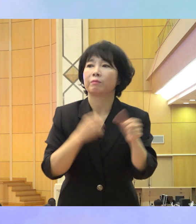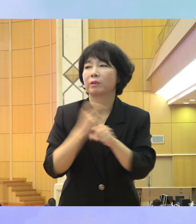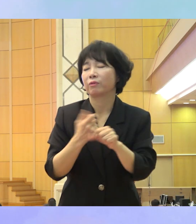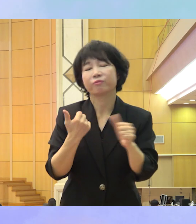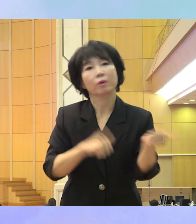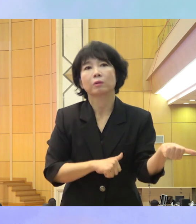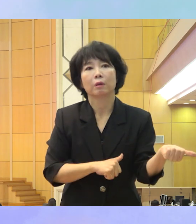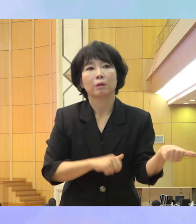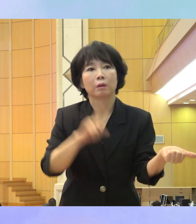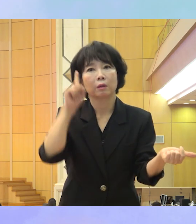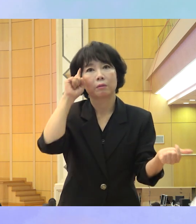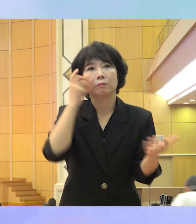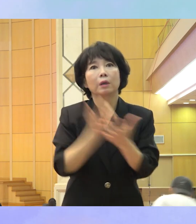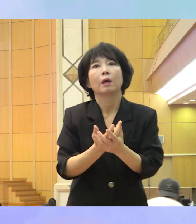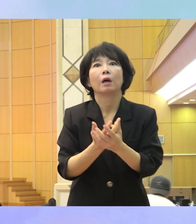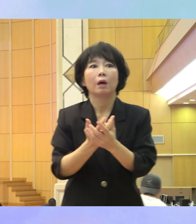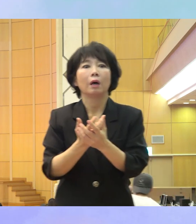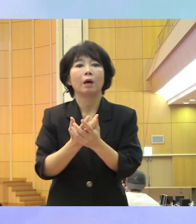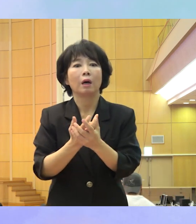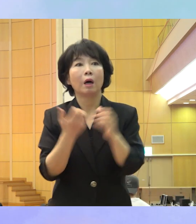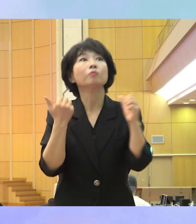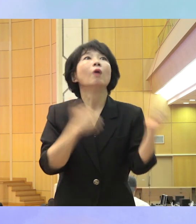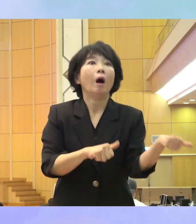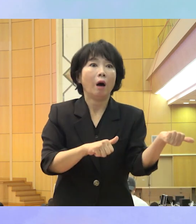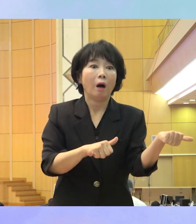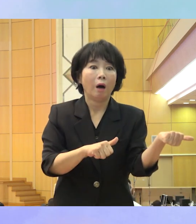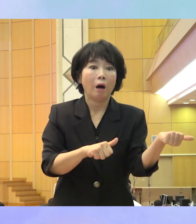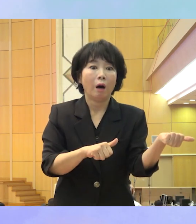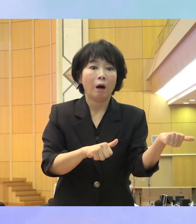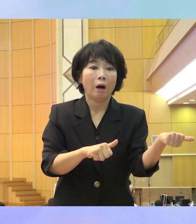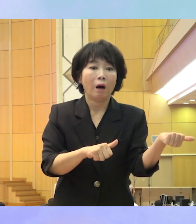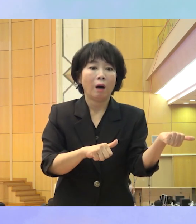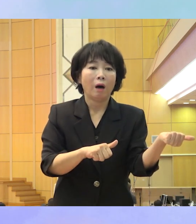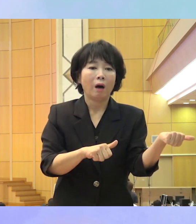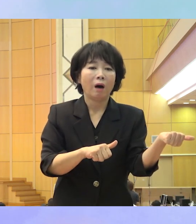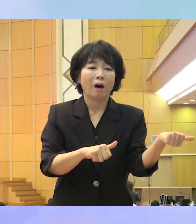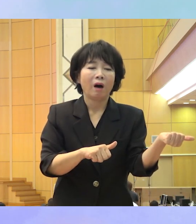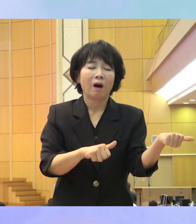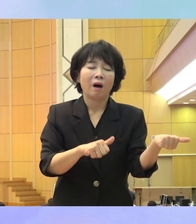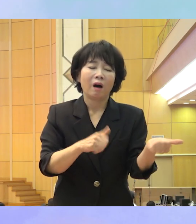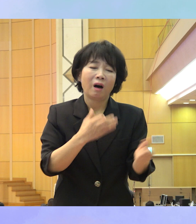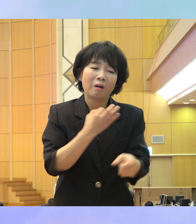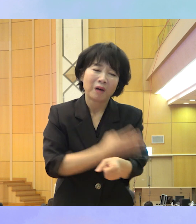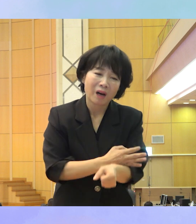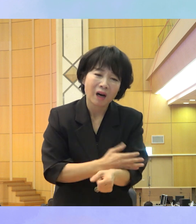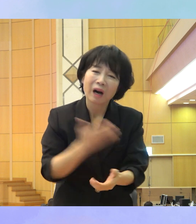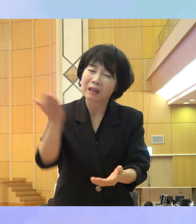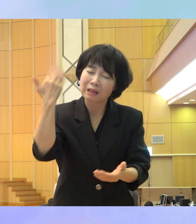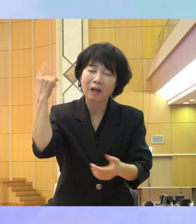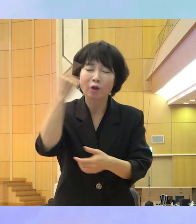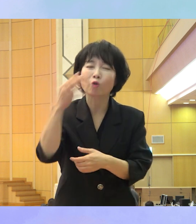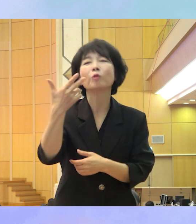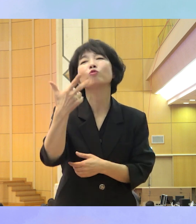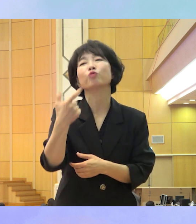죽으니까 어떻게 됐습니까? 죽으니까 그냥 옛날 67년도